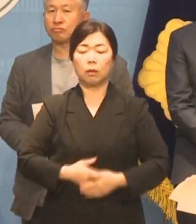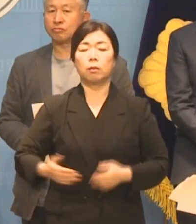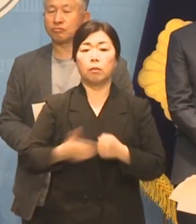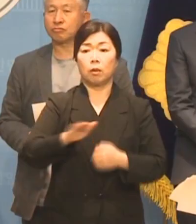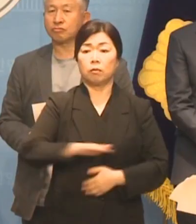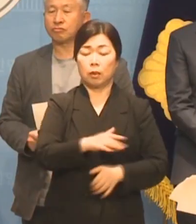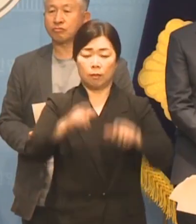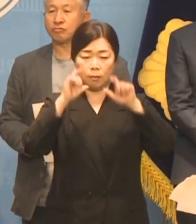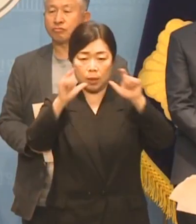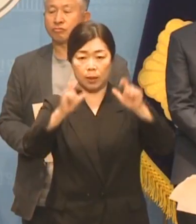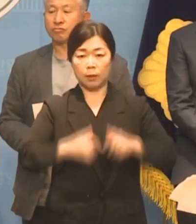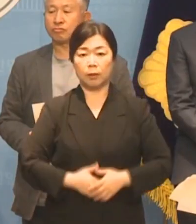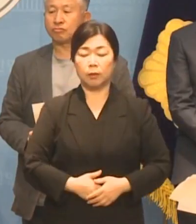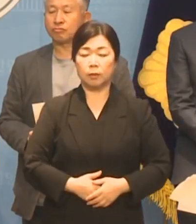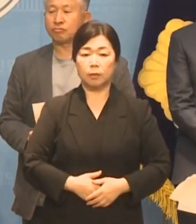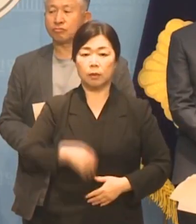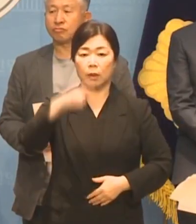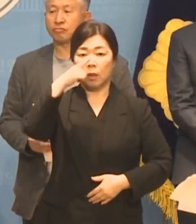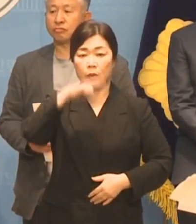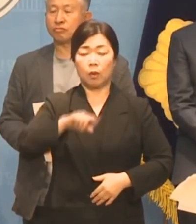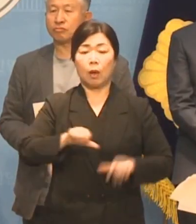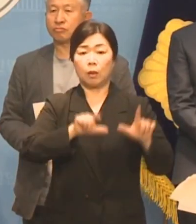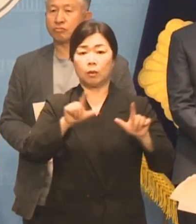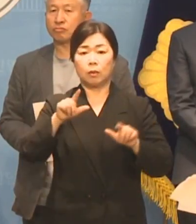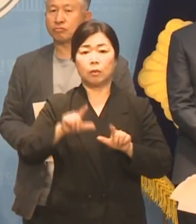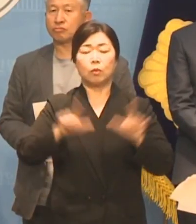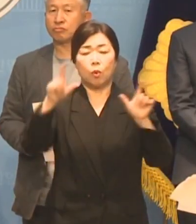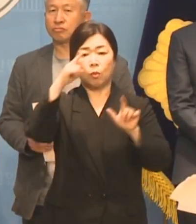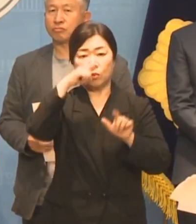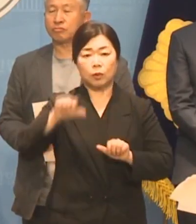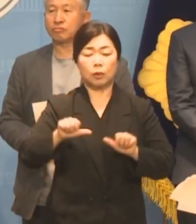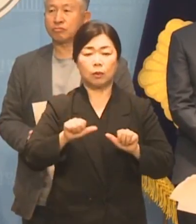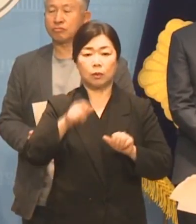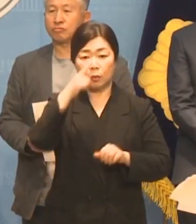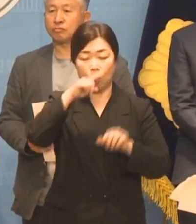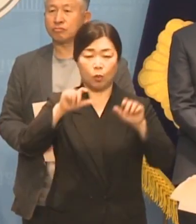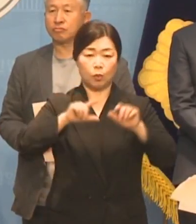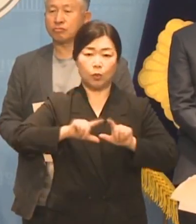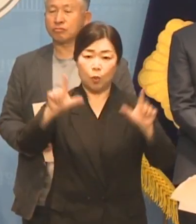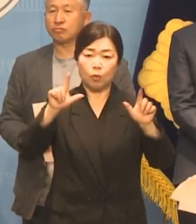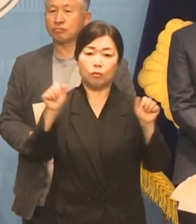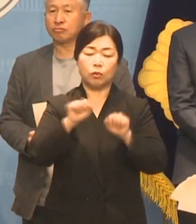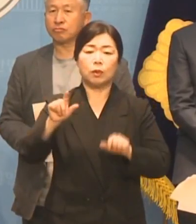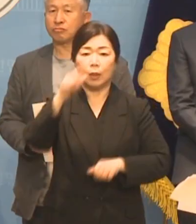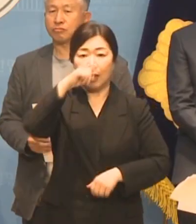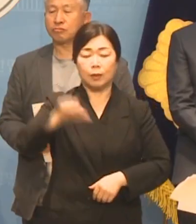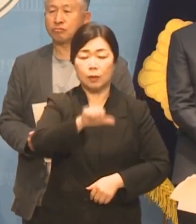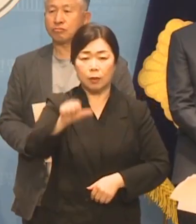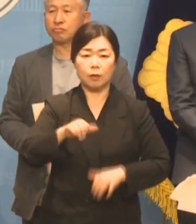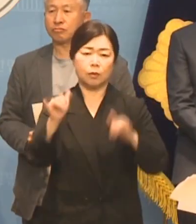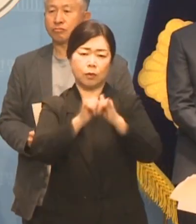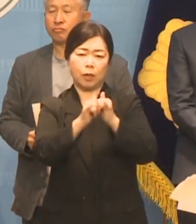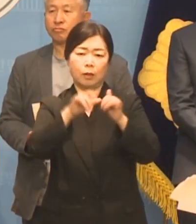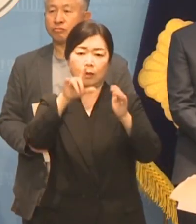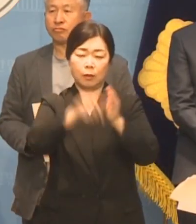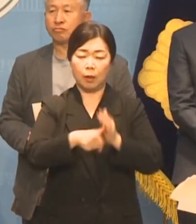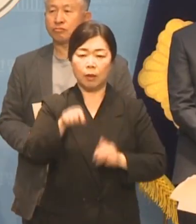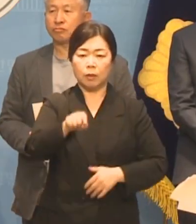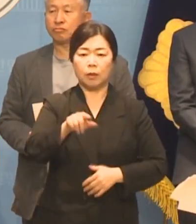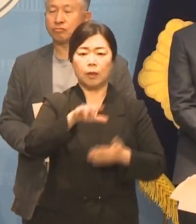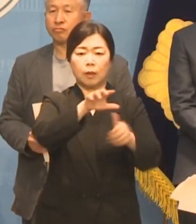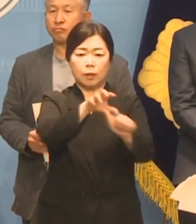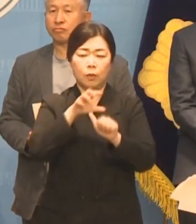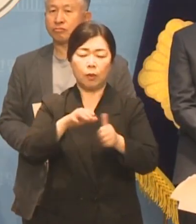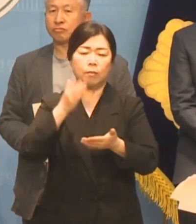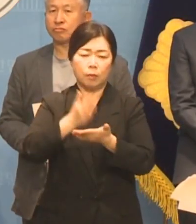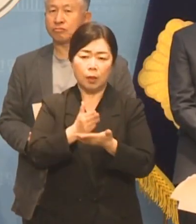적을 상정하는 군사정책을 단호히 반대합니다. 미중 대결에 대한민국을 당사자로 끌어들이는